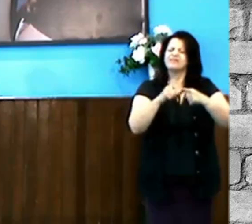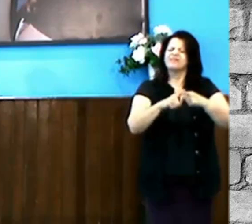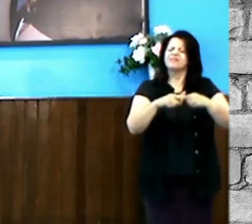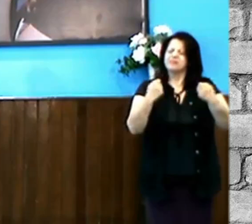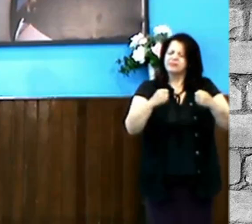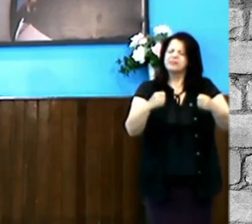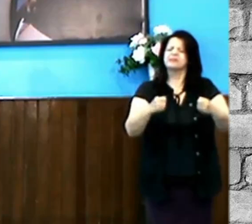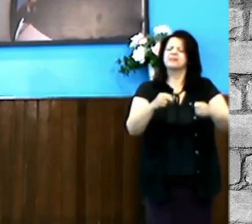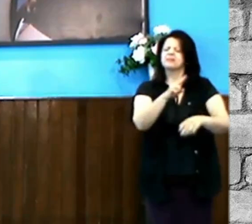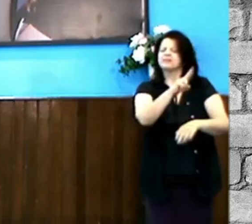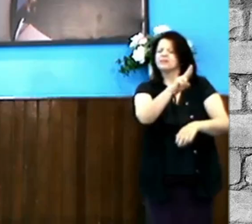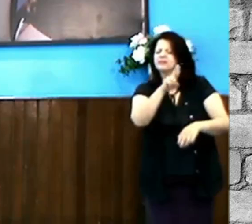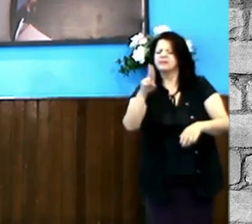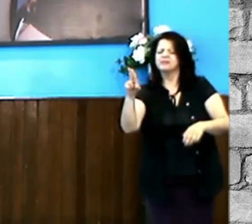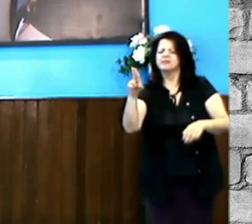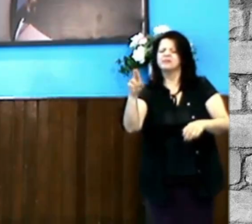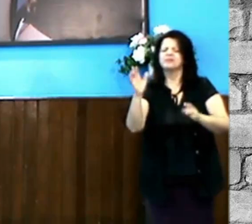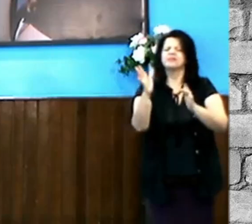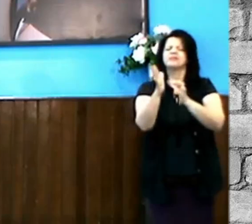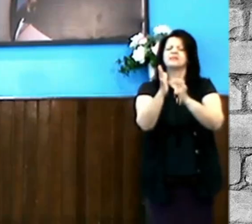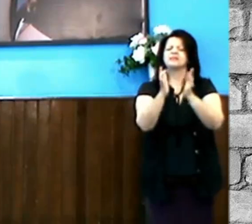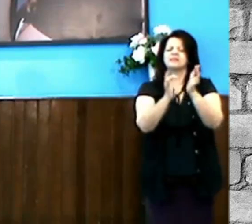Esta é a nossa oração em nome de Jesus. Amém.